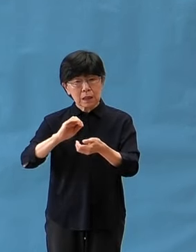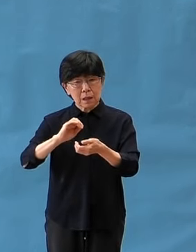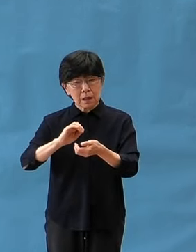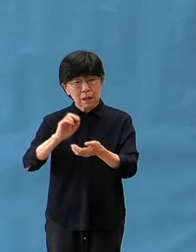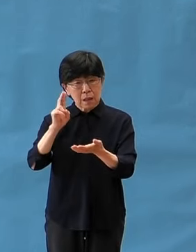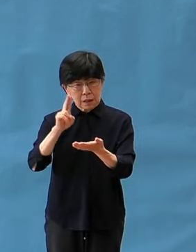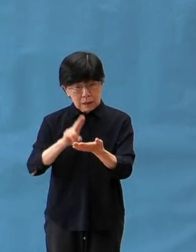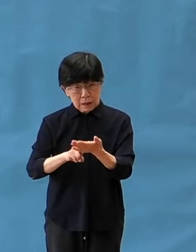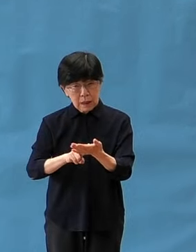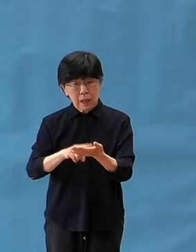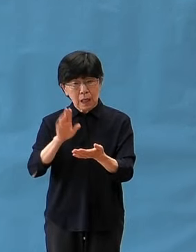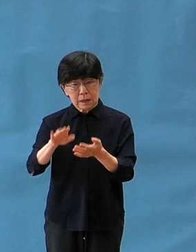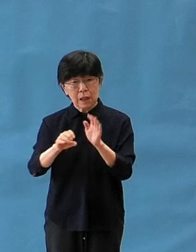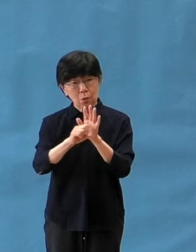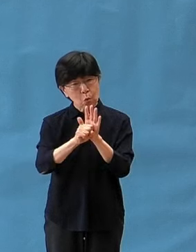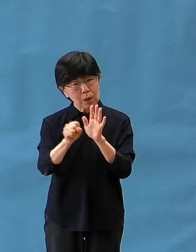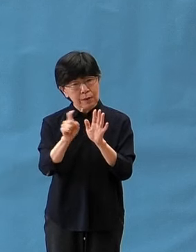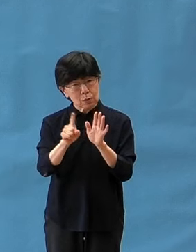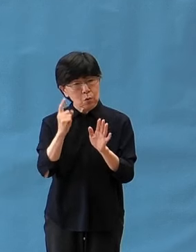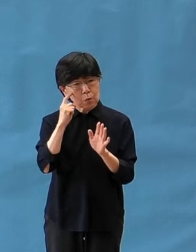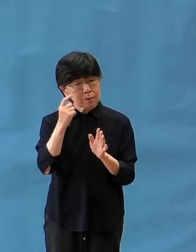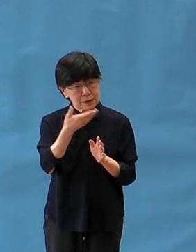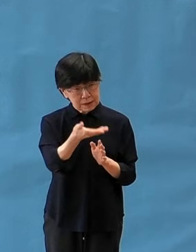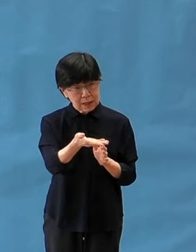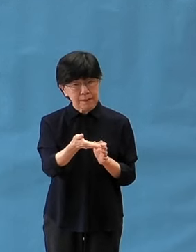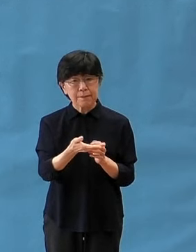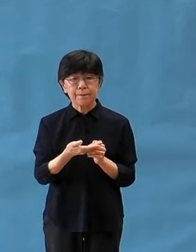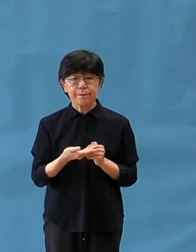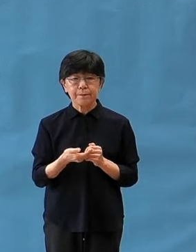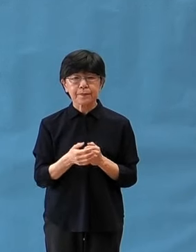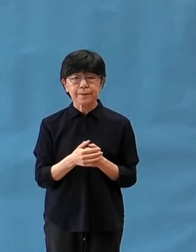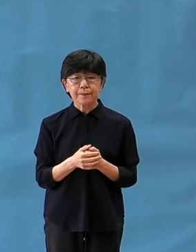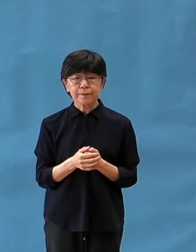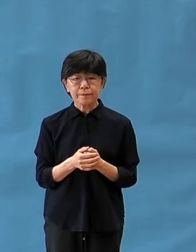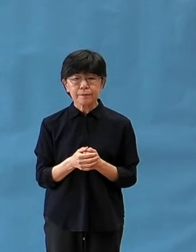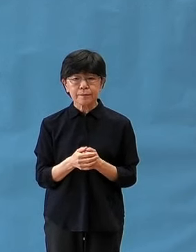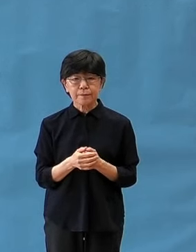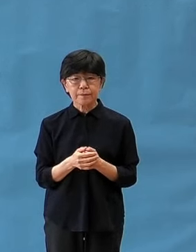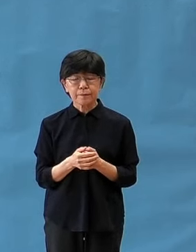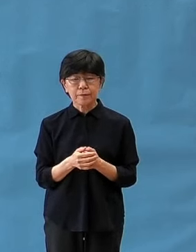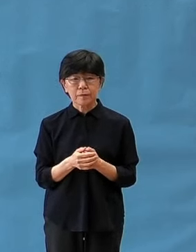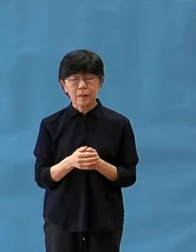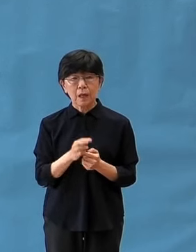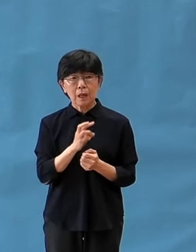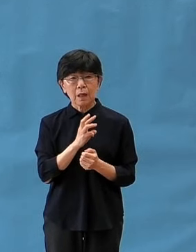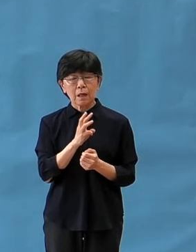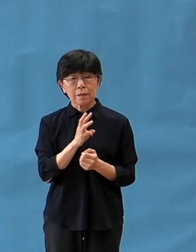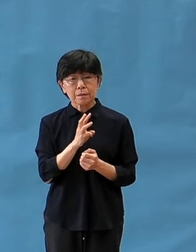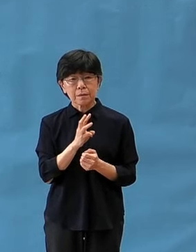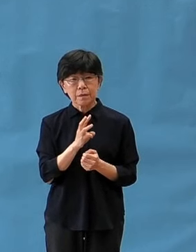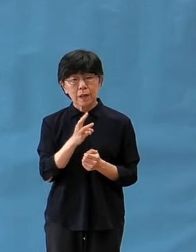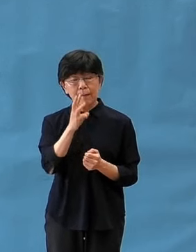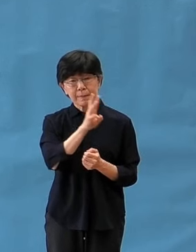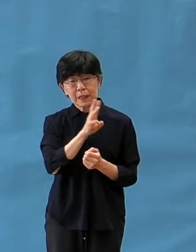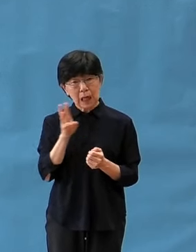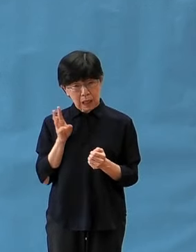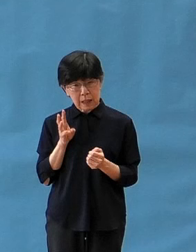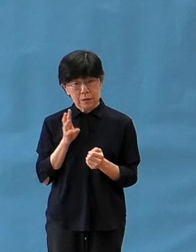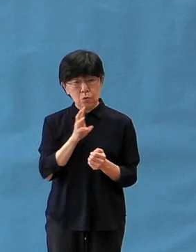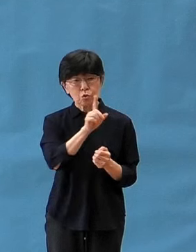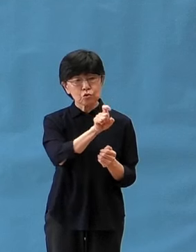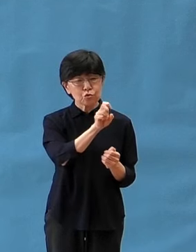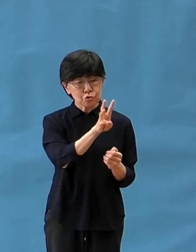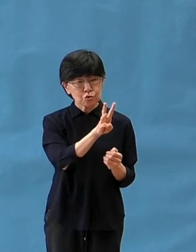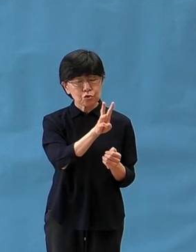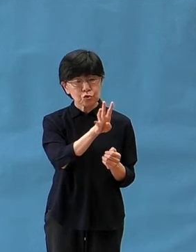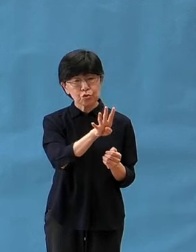果が期待できますでしょうか。 まあ、あの一定の、まあ、3日と14日という場所によってあの期日